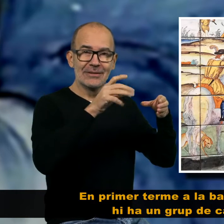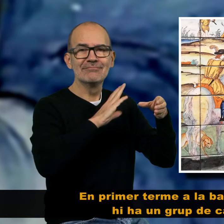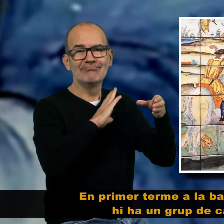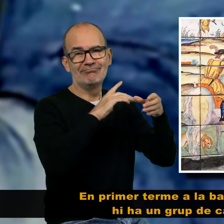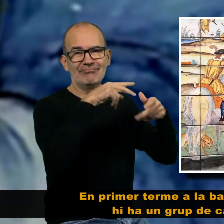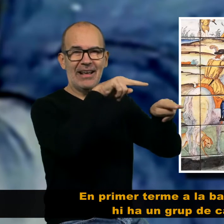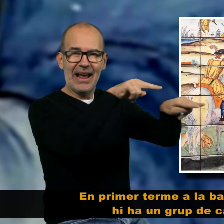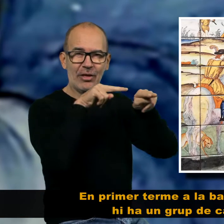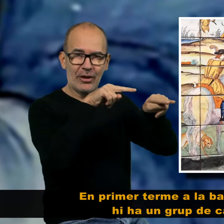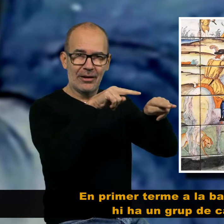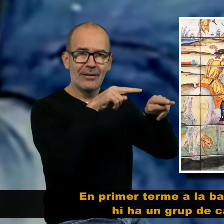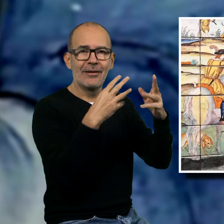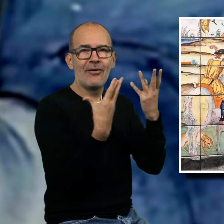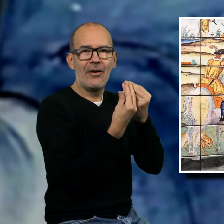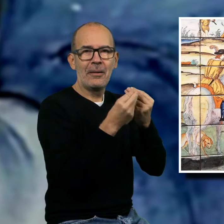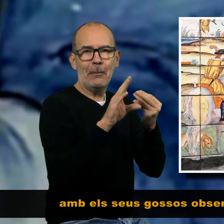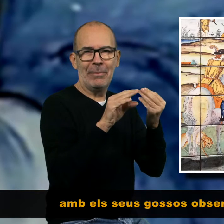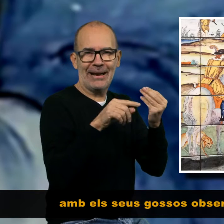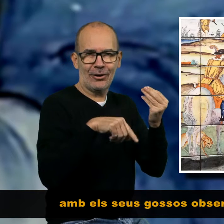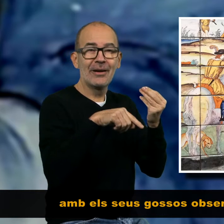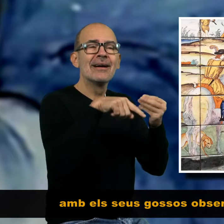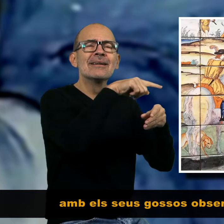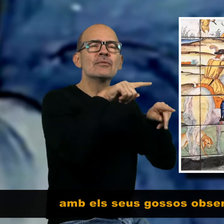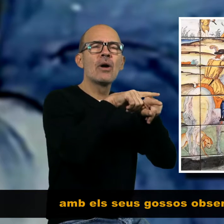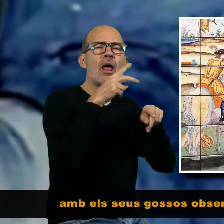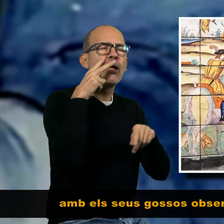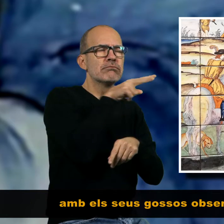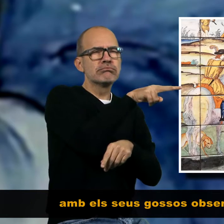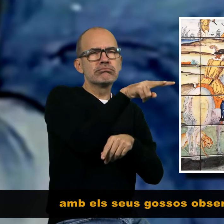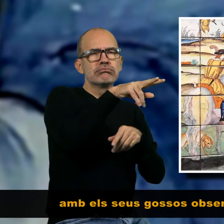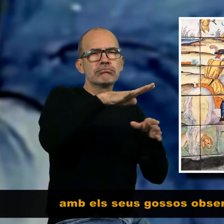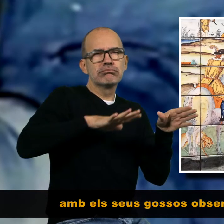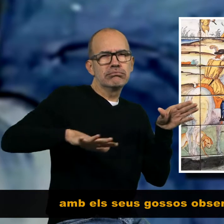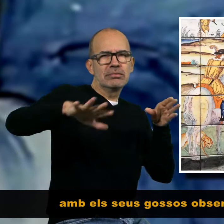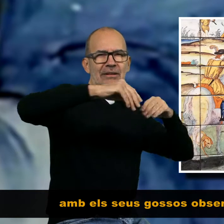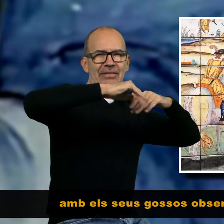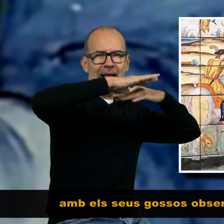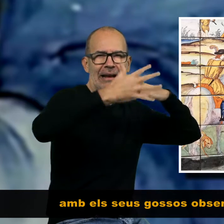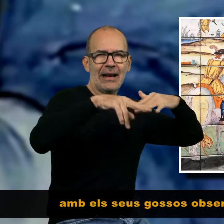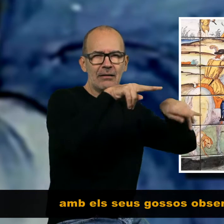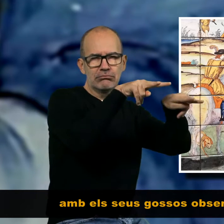En primer terme, a la banda esquerra, hi ha un grup de caçadors amb els seus gossos observant la situació.